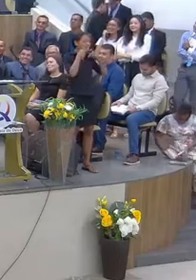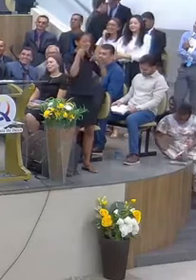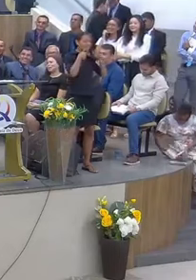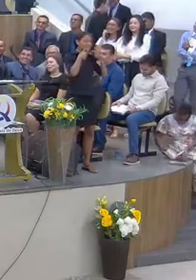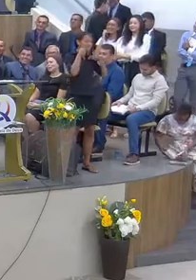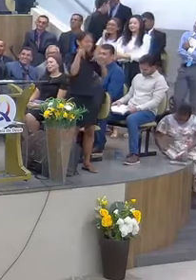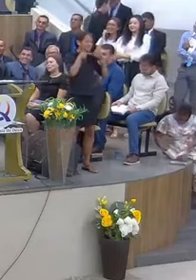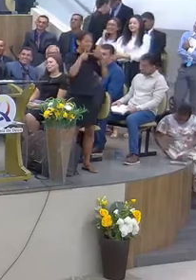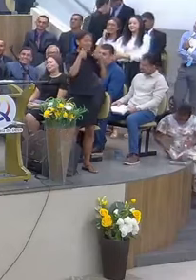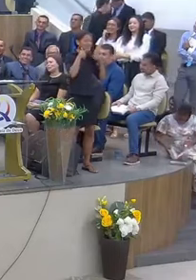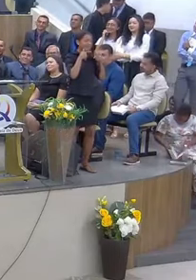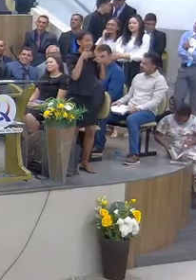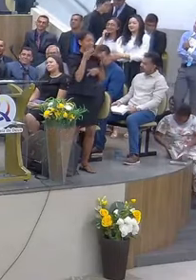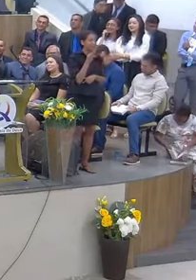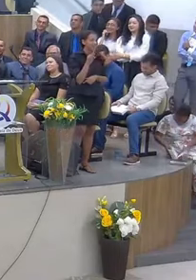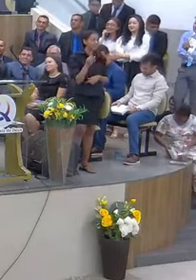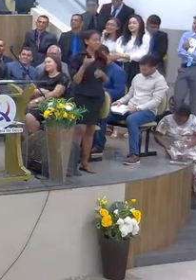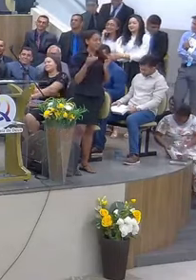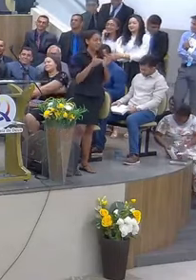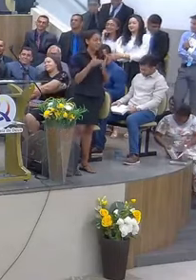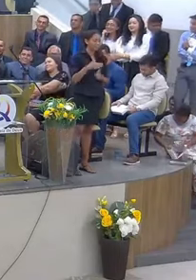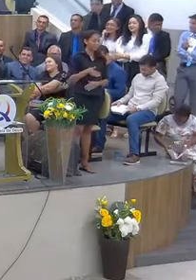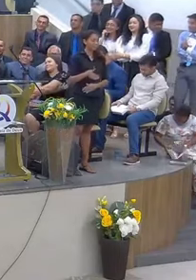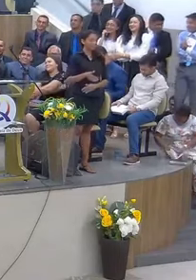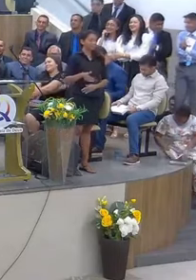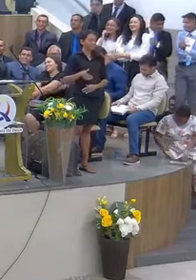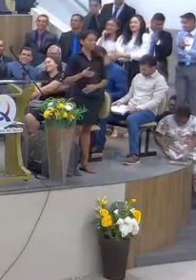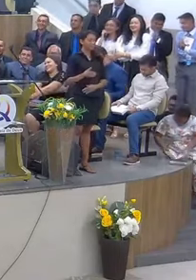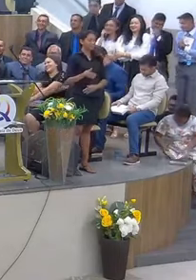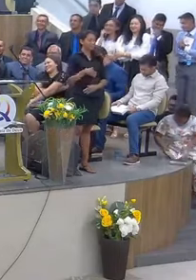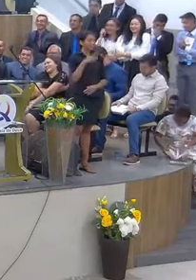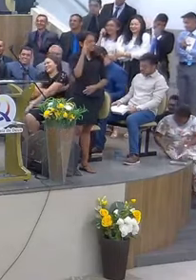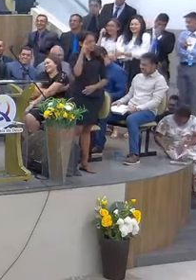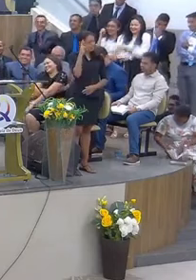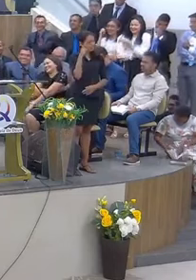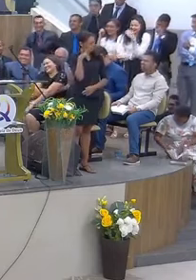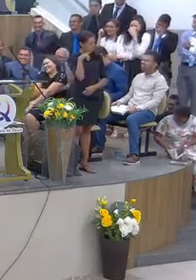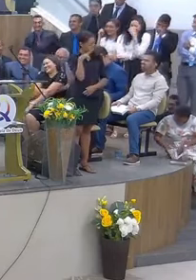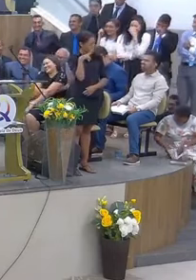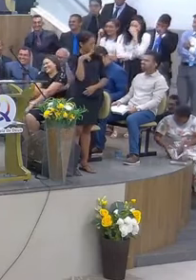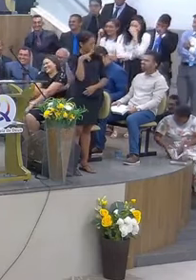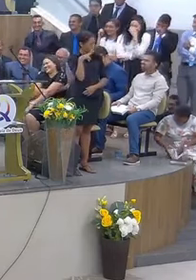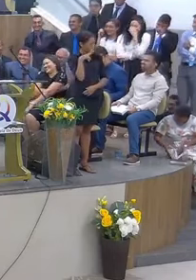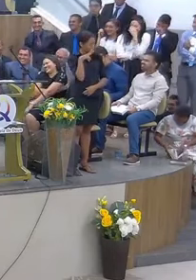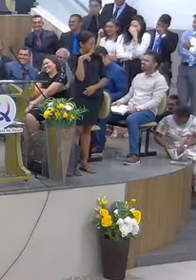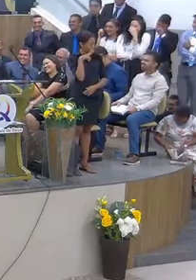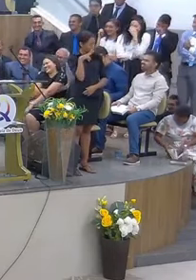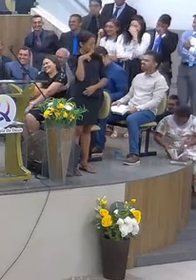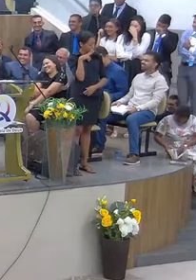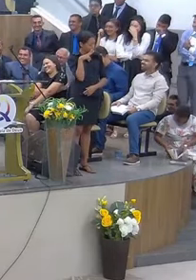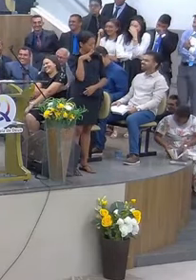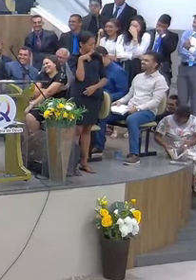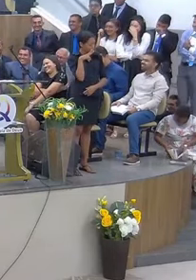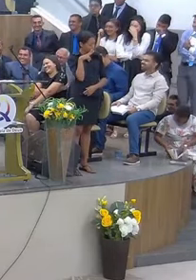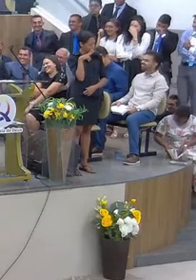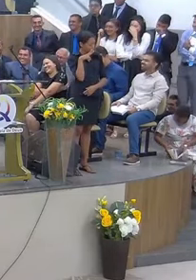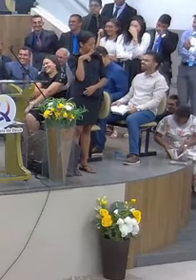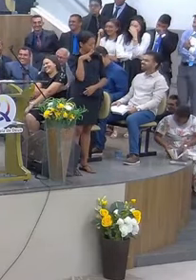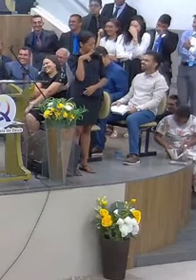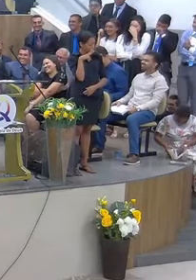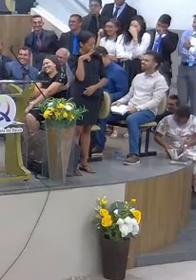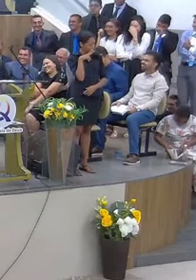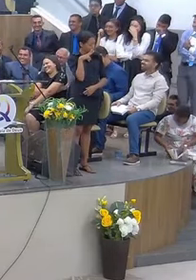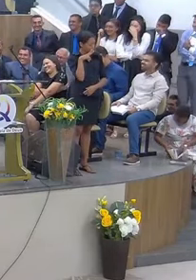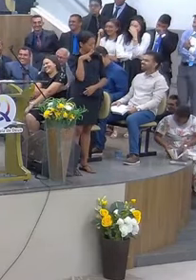sorriu, que a barriga doeu. E aí o Senhor só olhando: rapaz, que negócio é esse? O Senhor não repreendeu, porque